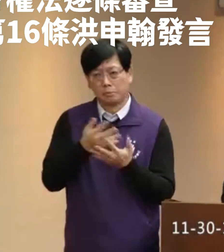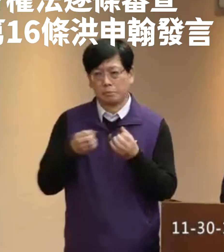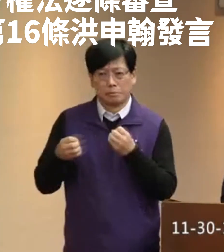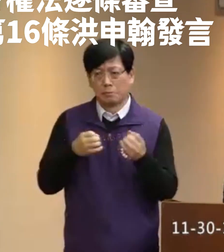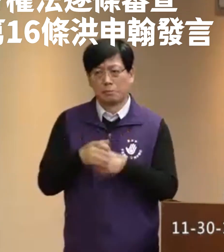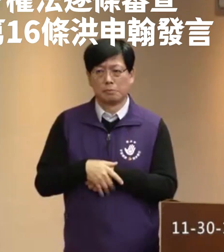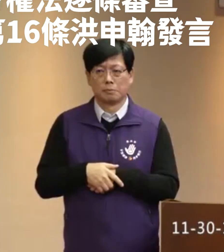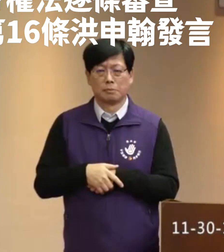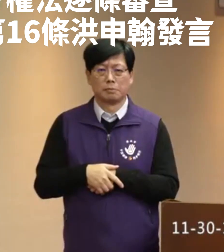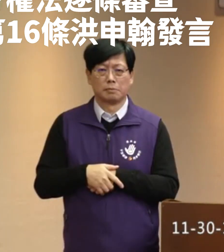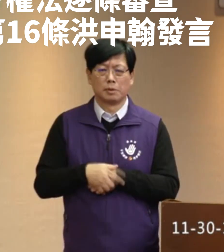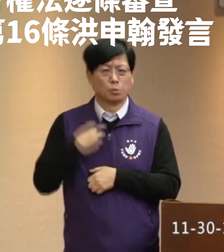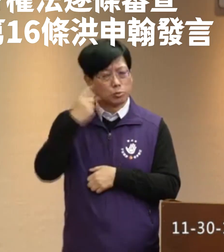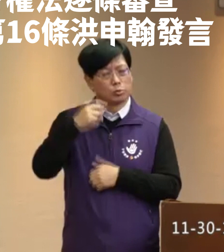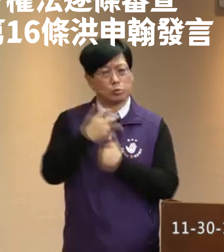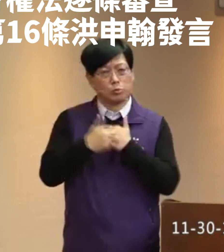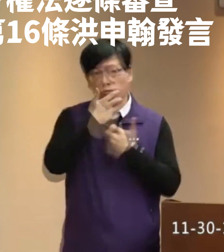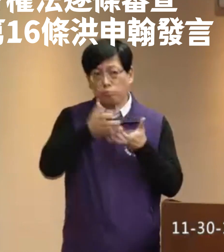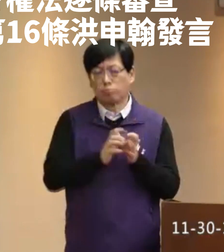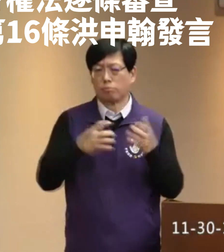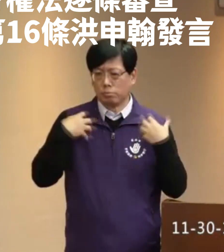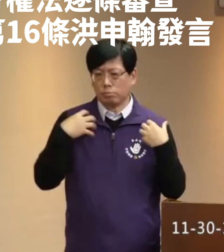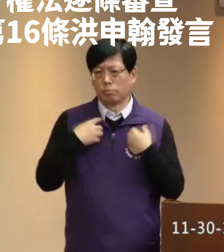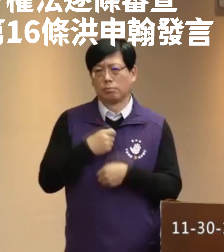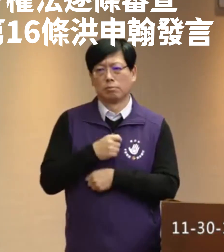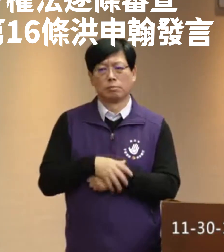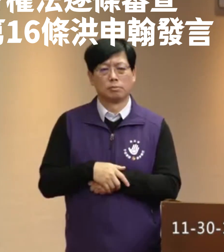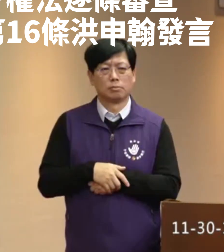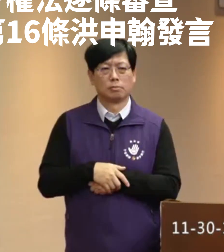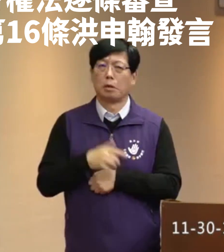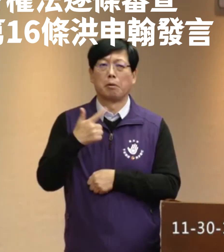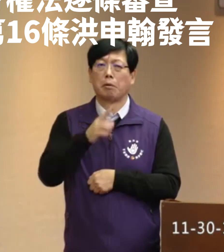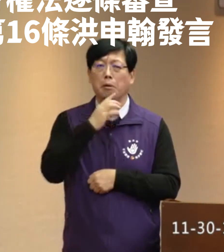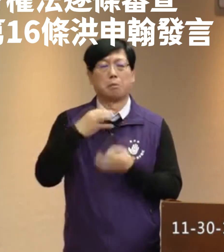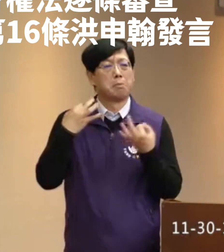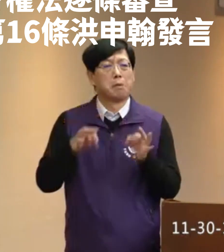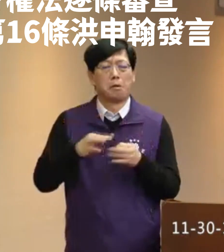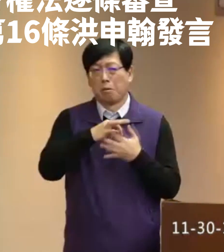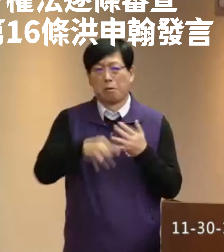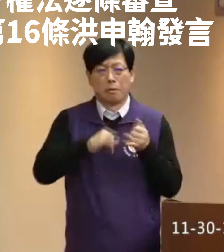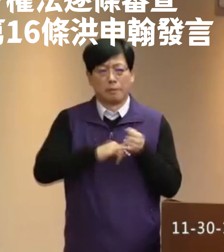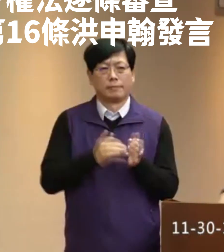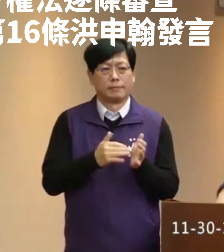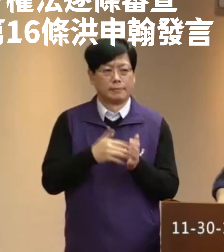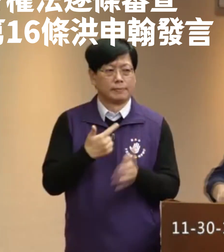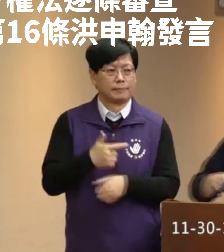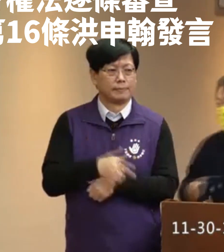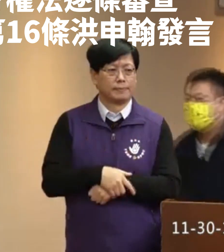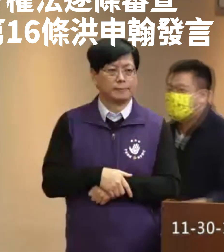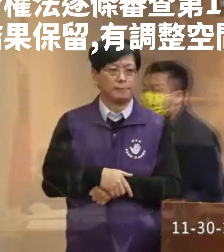合。你我觉得卫福部要把这事情给担起来啊，所以不是只是指引而已啊。谢谢。